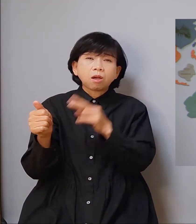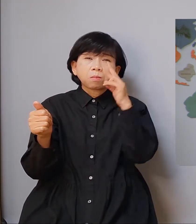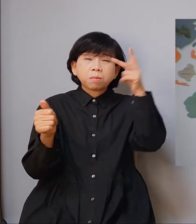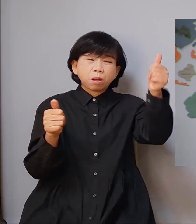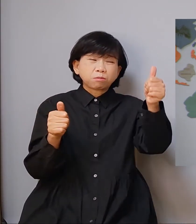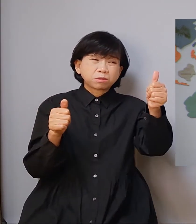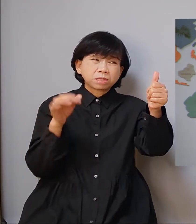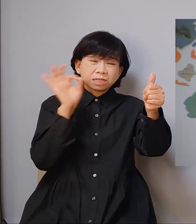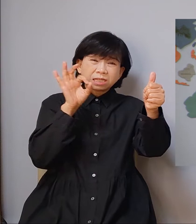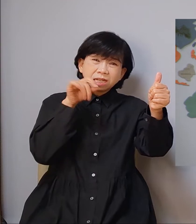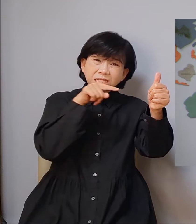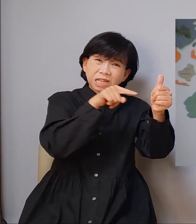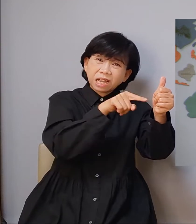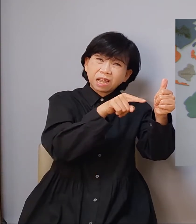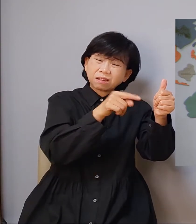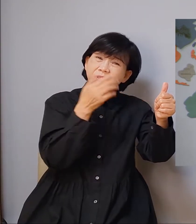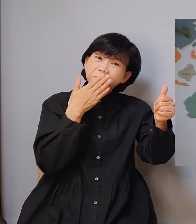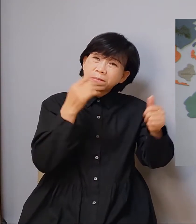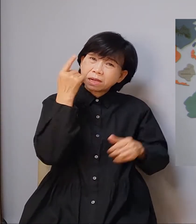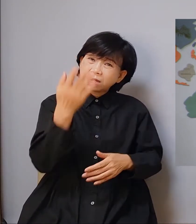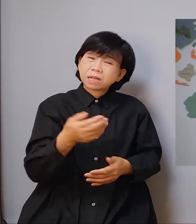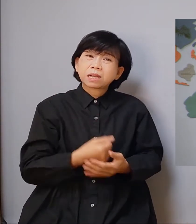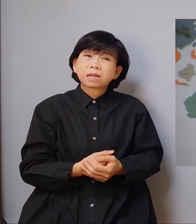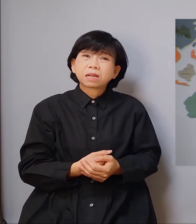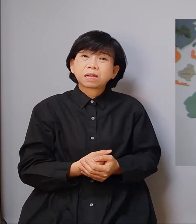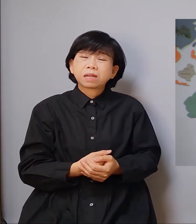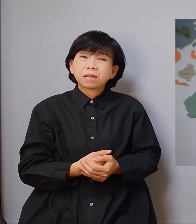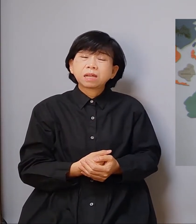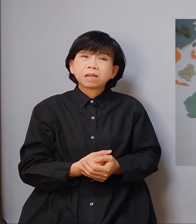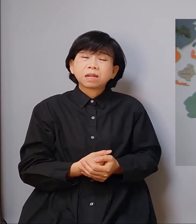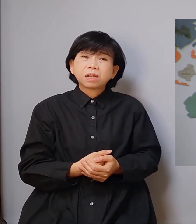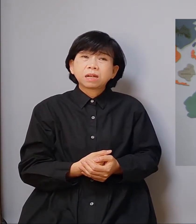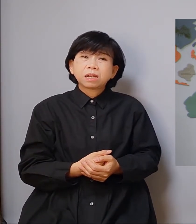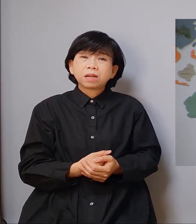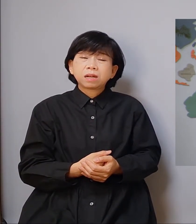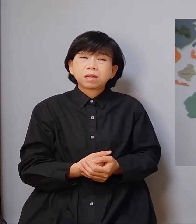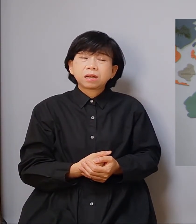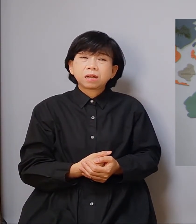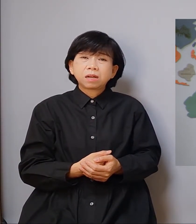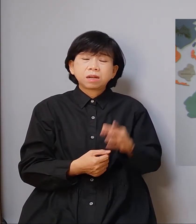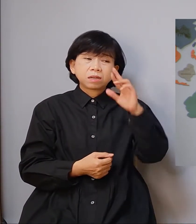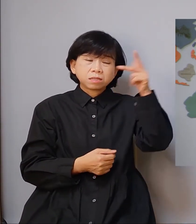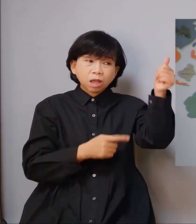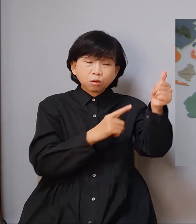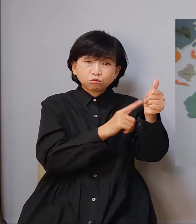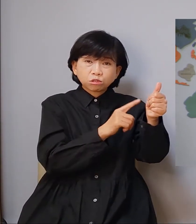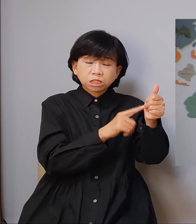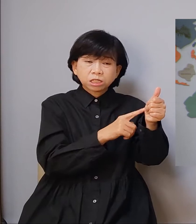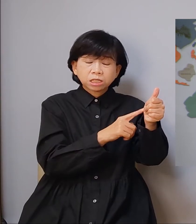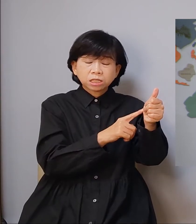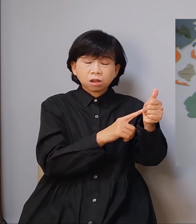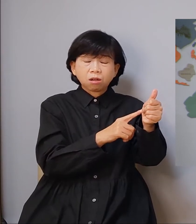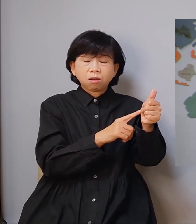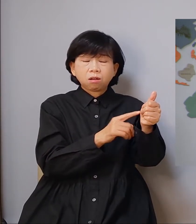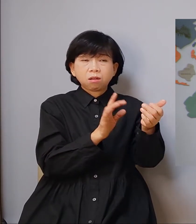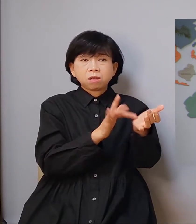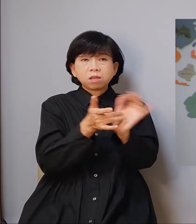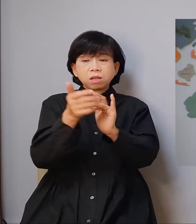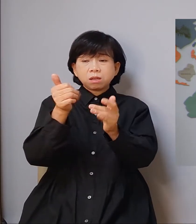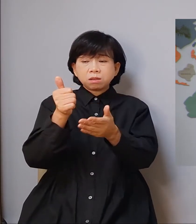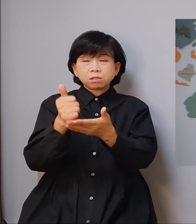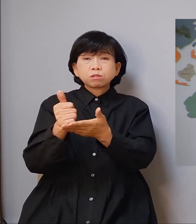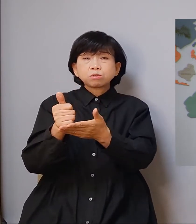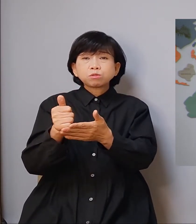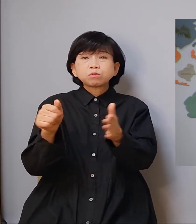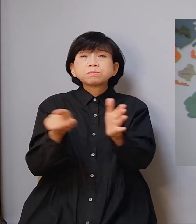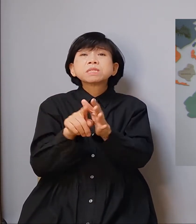오후에 나누었던 말씀 떠올려 보십시오. 핍박자 사울인데 이 사울이 예수님 만나고 난 이후에 사흘